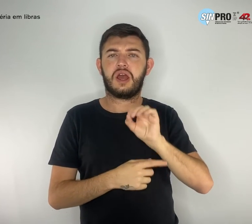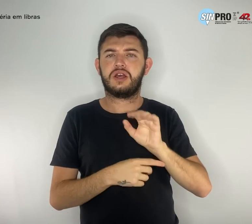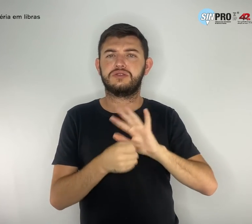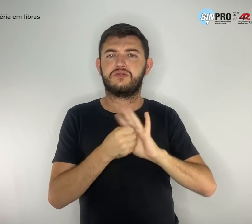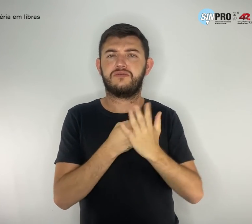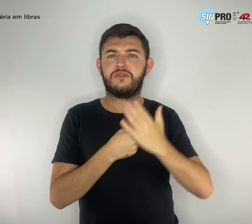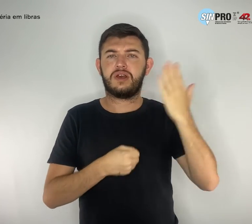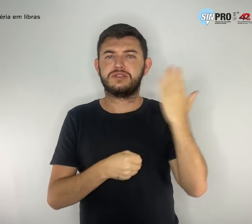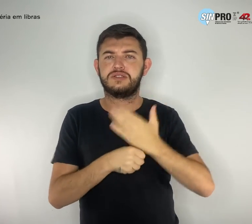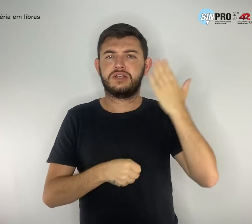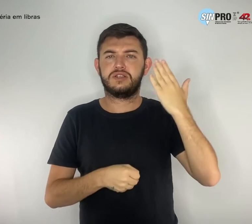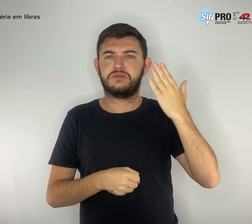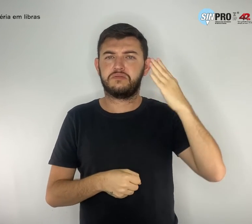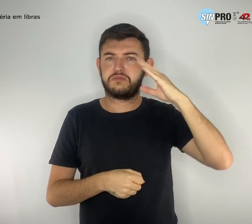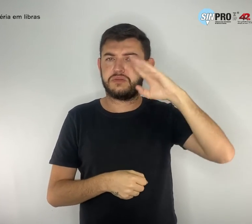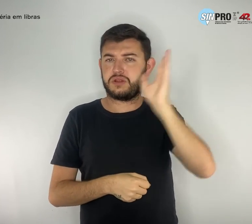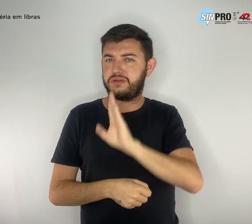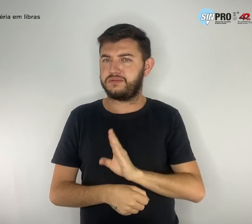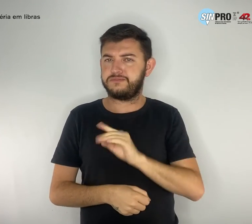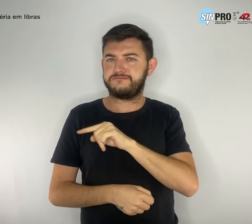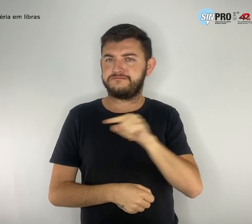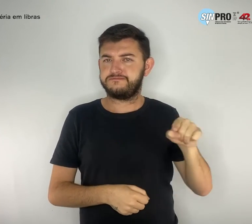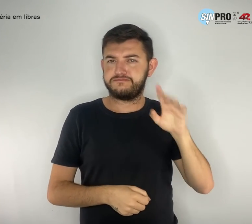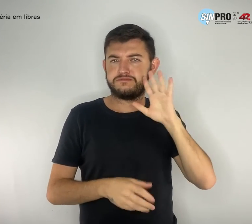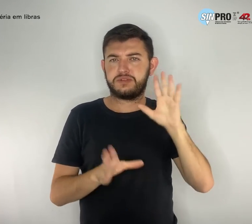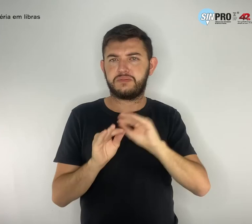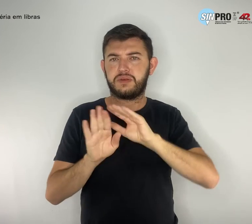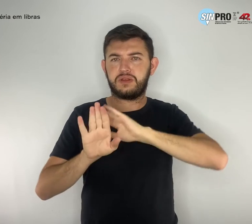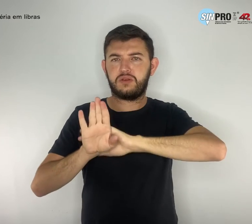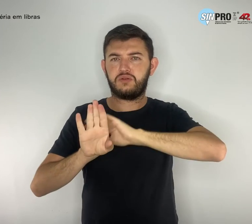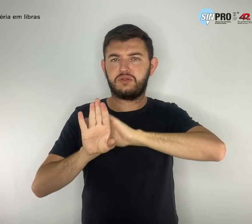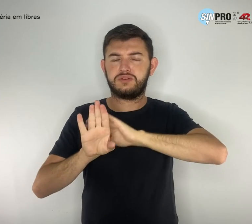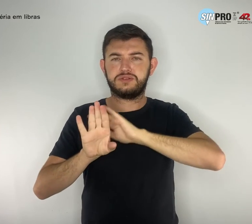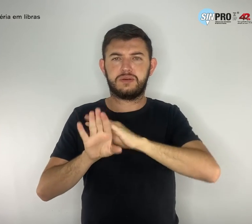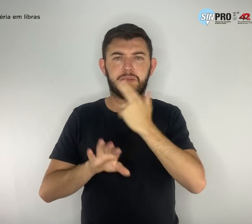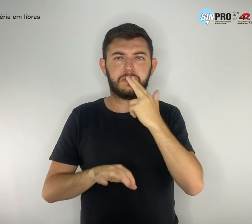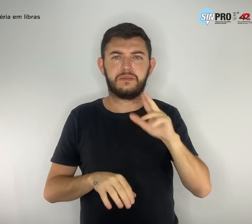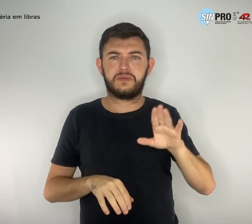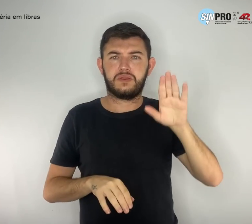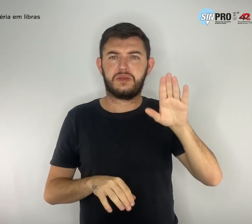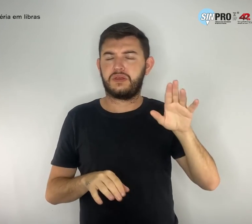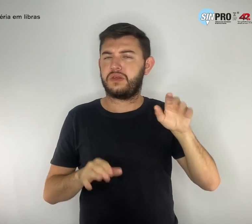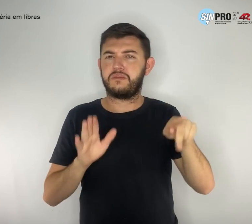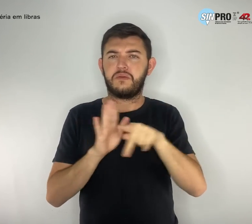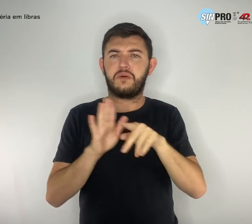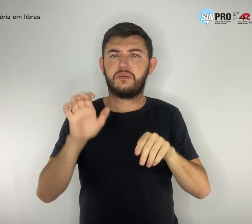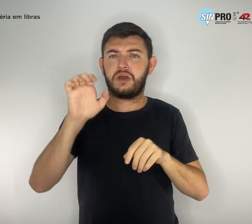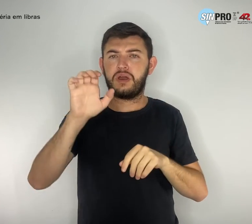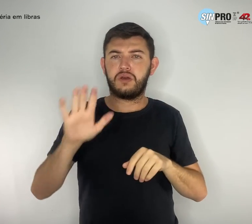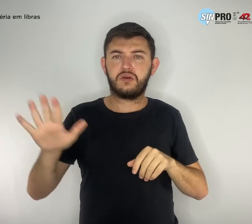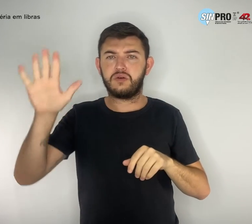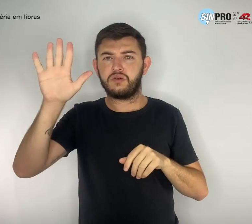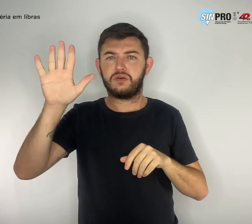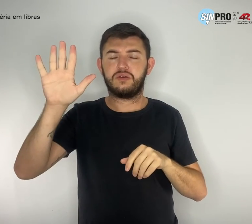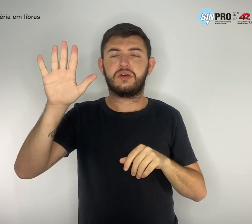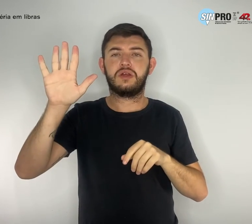a ideologia nazista é eurocêntrica e tem como um dos seus alvos centrais os